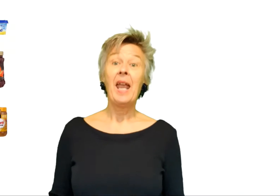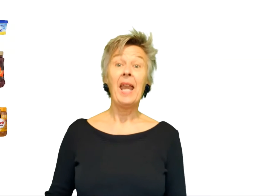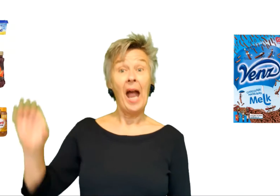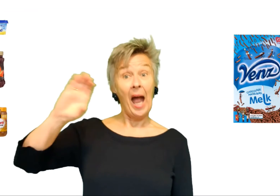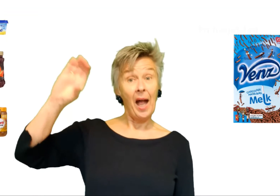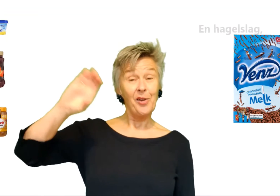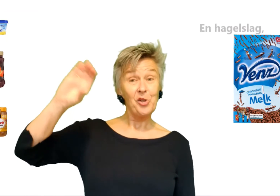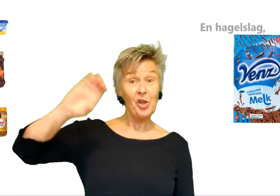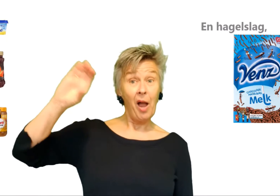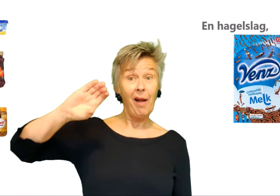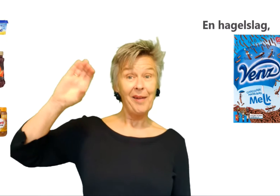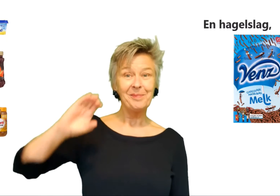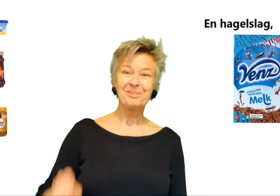En hagelslag.